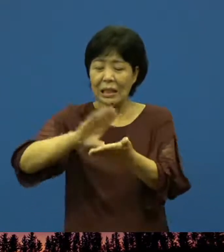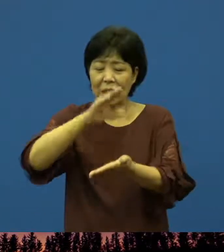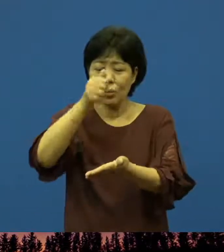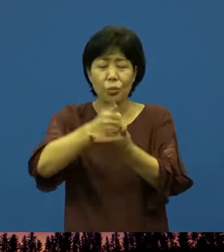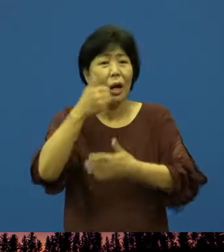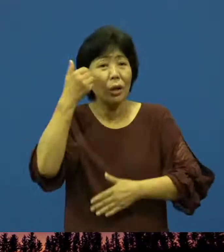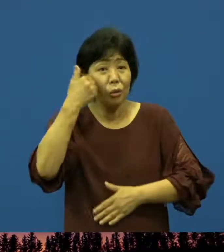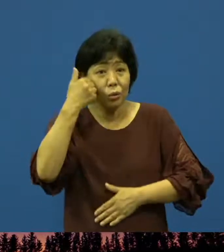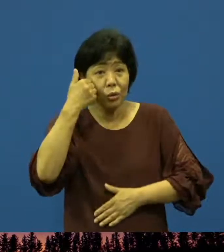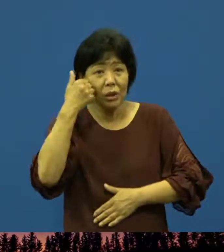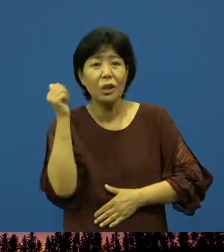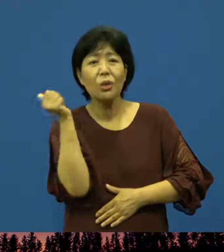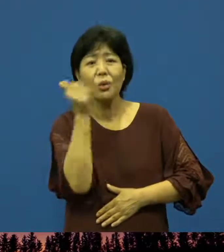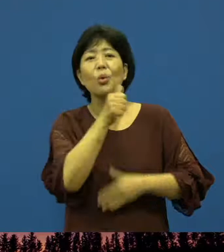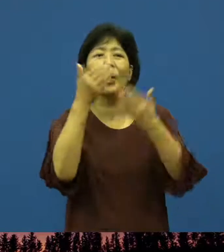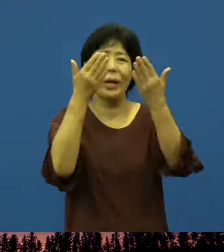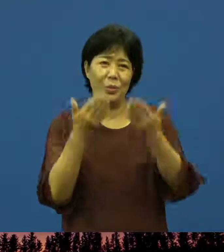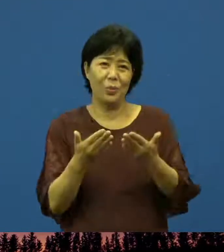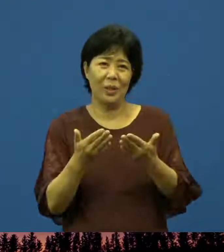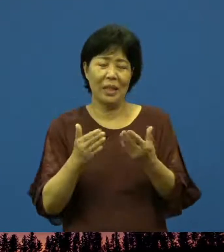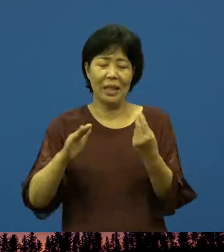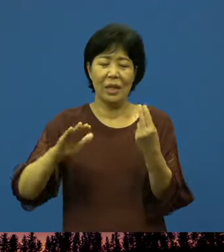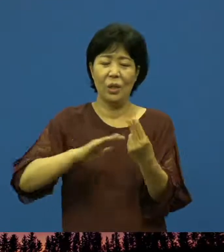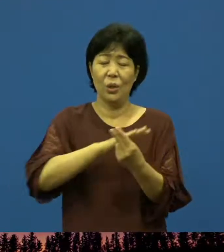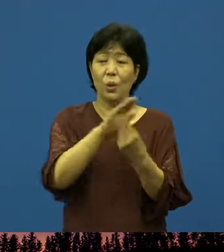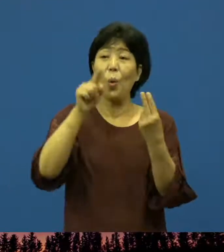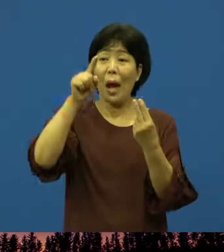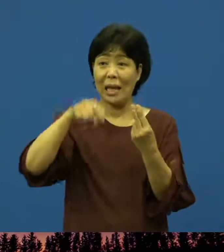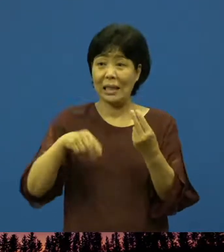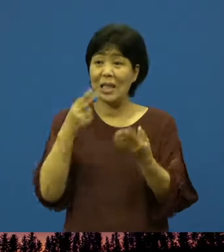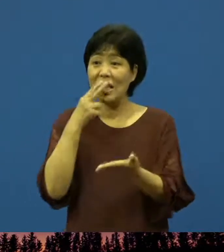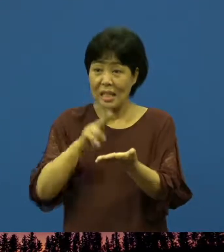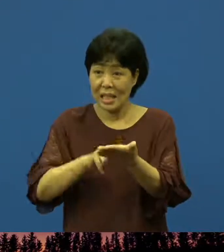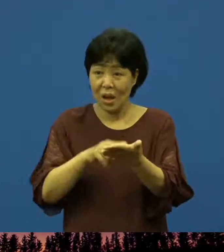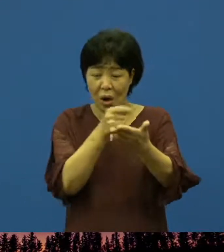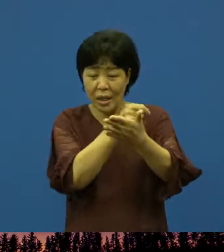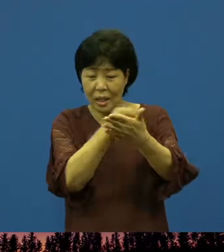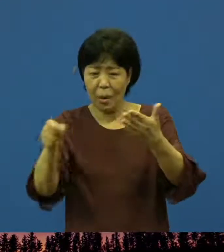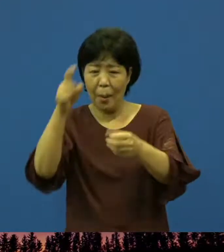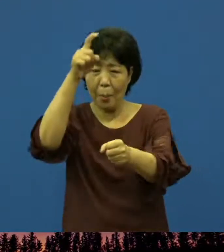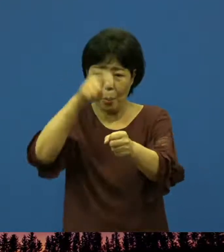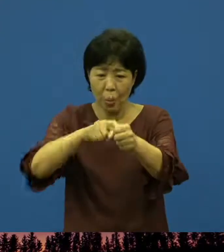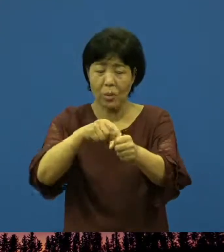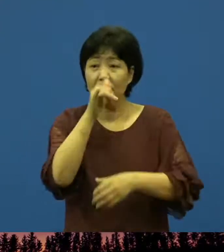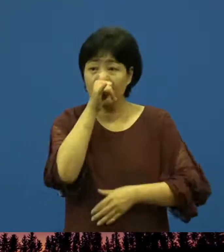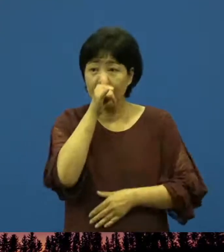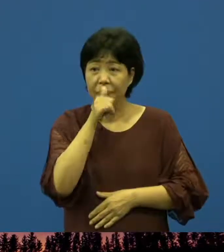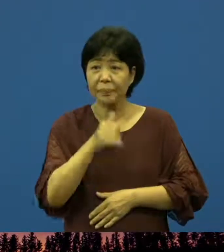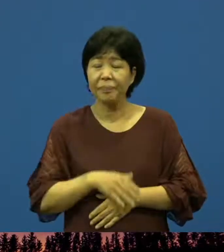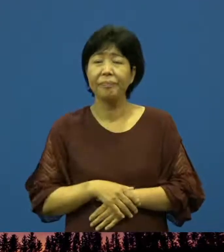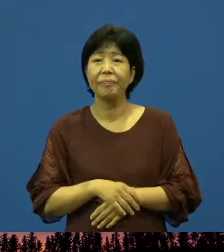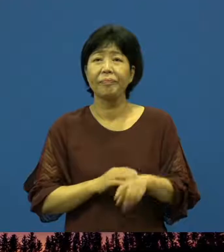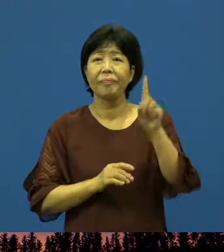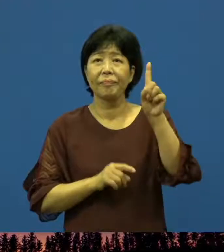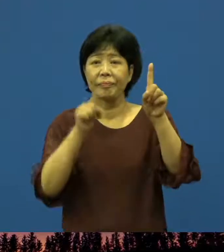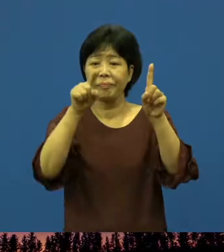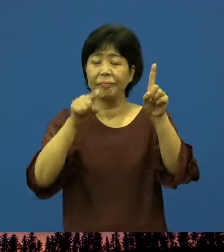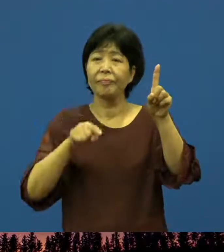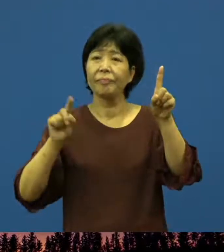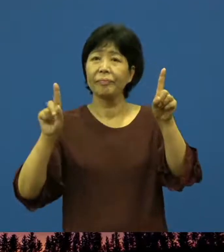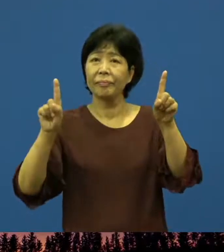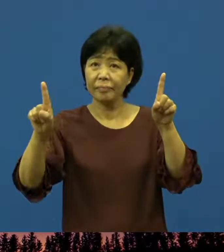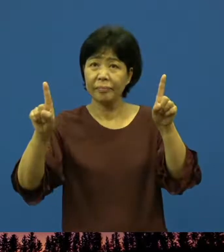소개하고 있습니다. 자, 요한 1서를 기록한 배경을 알면 기록한 목적이 나오는데요. 1절에 있는 말씀을 다시 한번